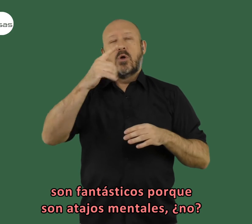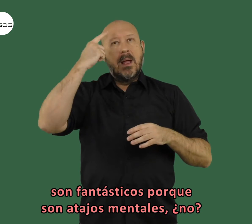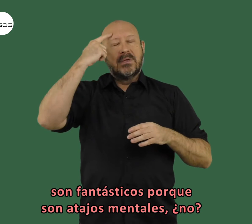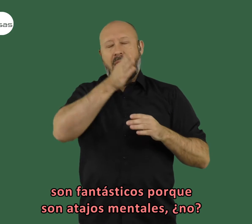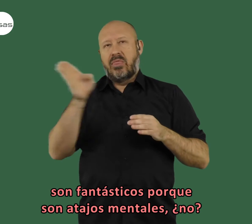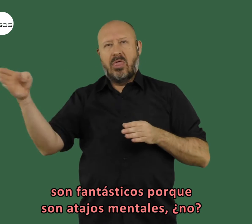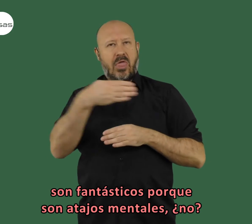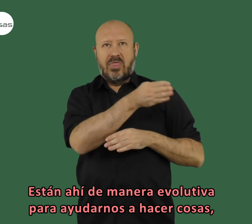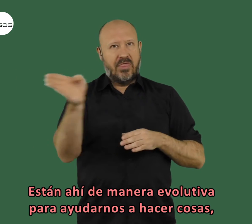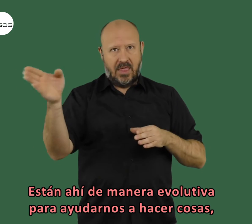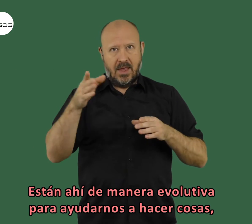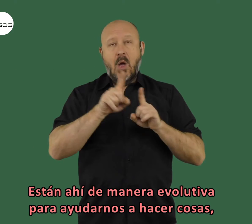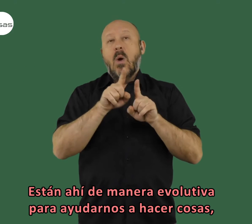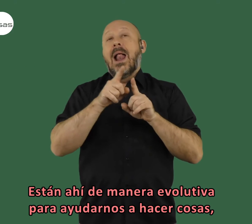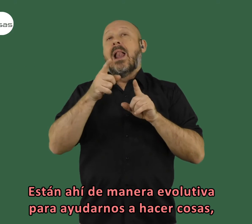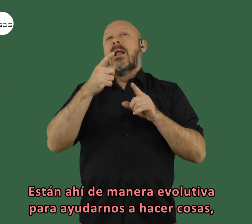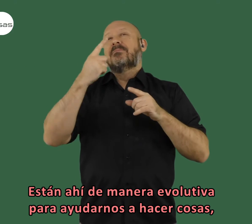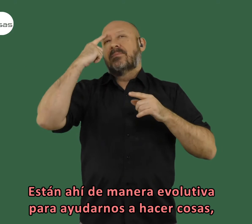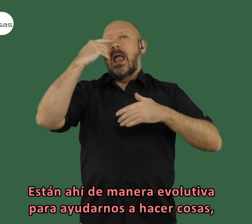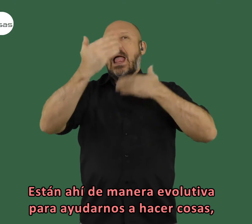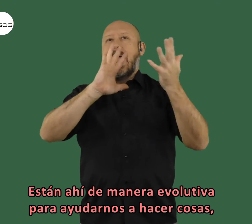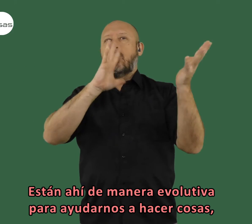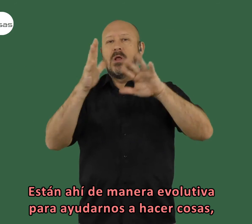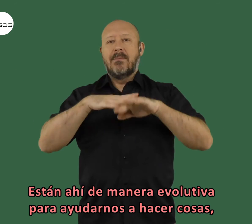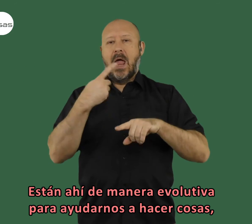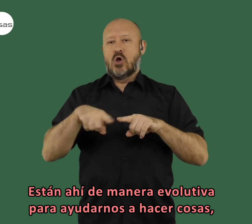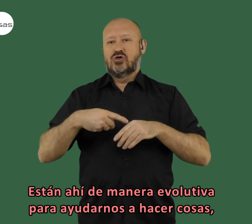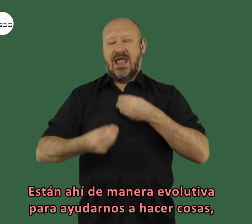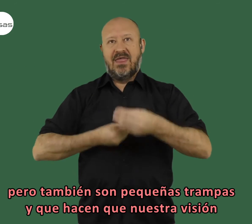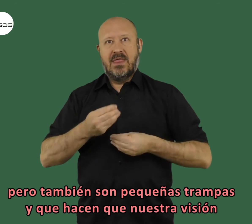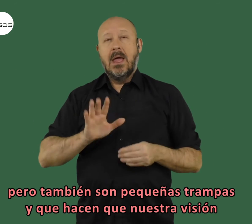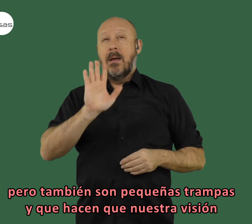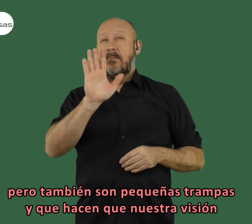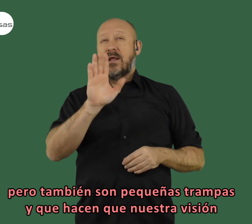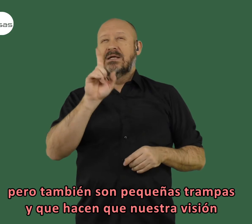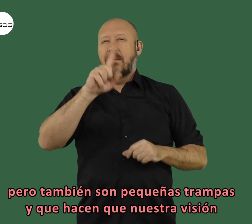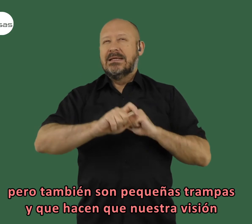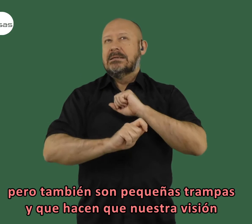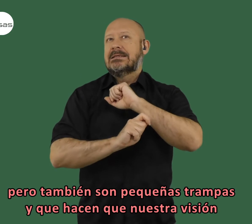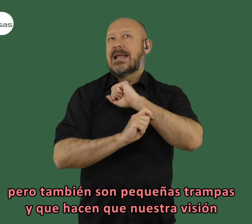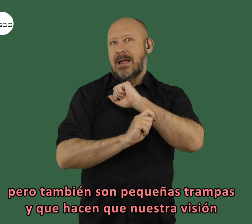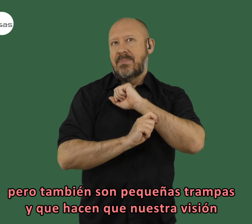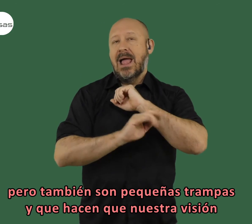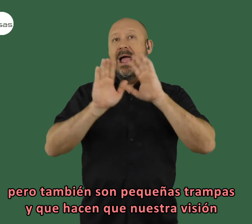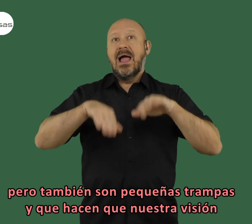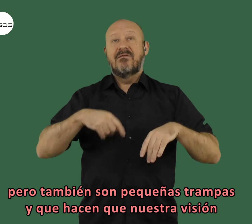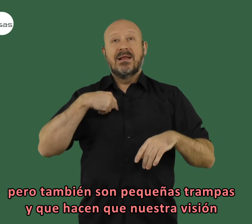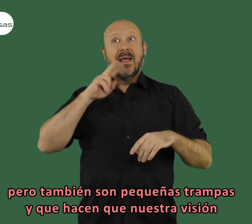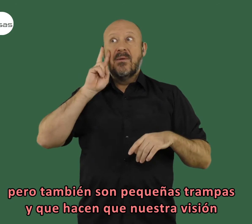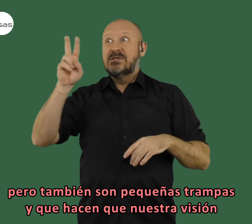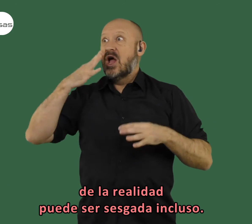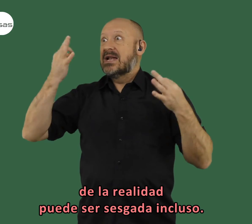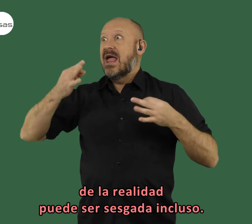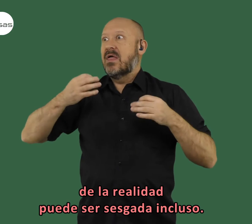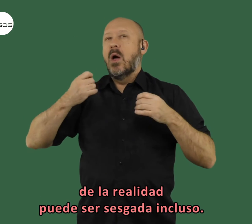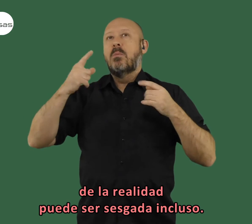son atajos mentales, ¿no? Están ahí de manera evolutiva para ayudarnos a hacer cosas, pero también son pequeñas trampas y que hacen que nuestra